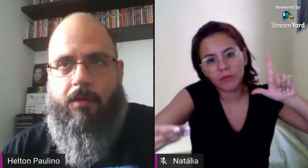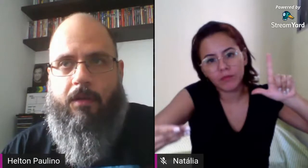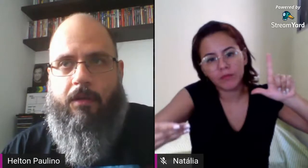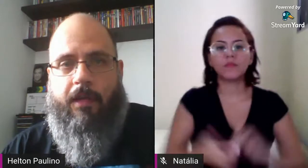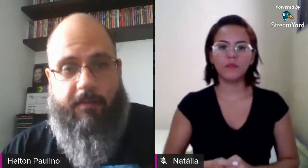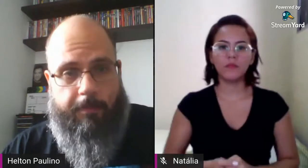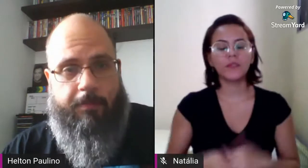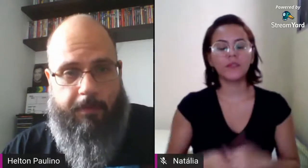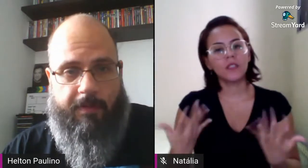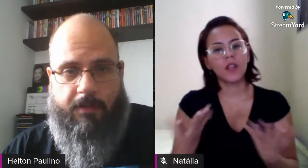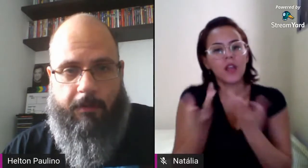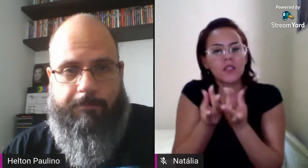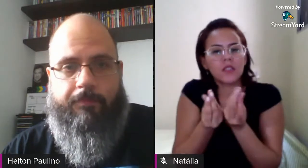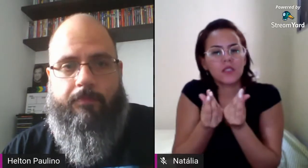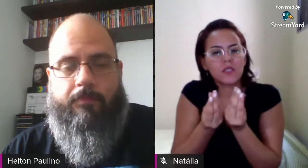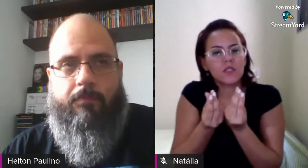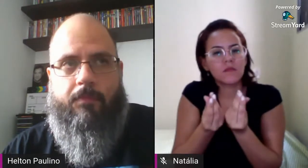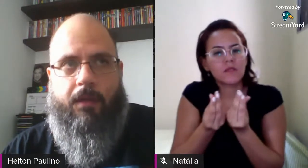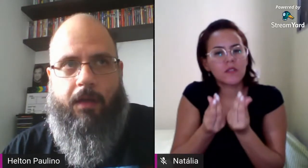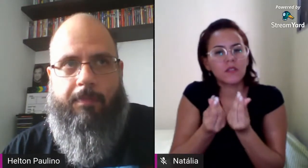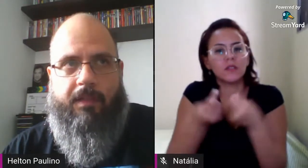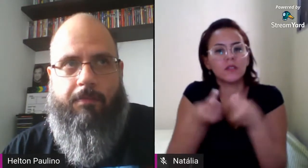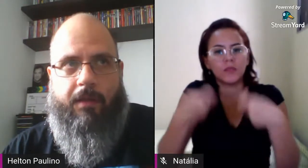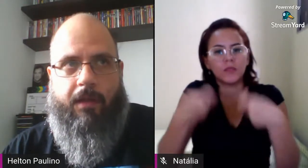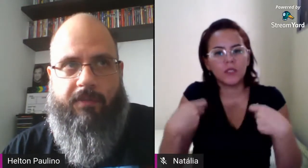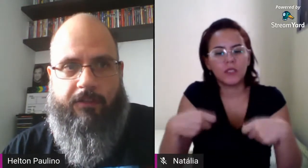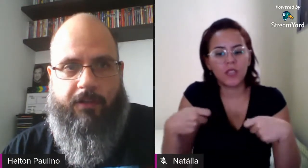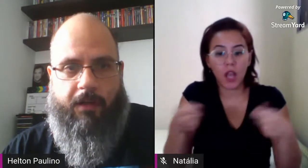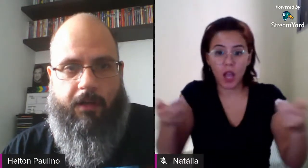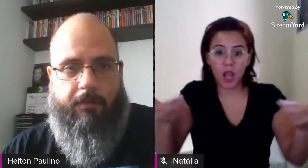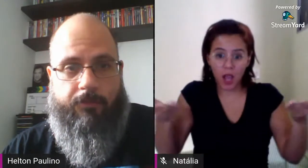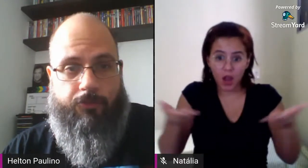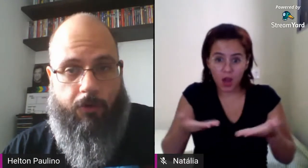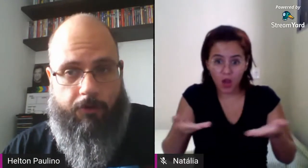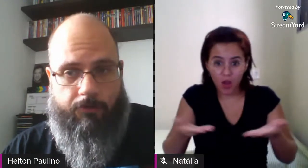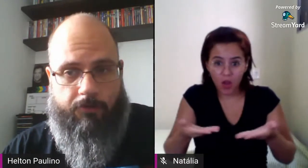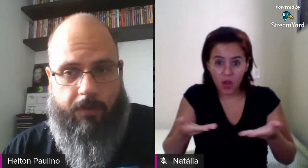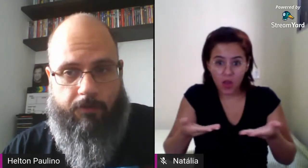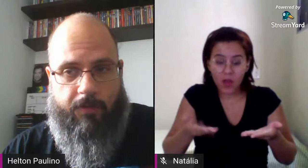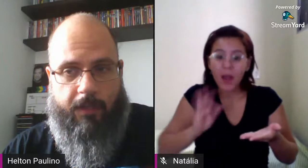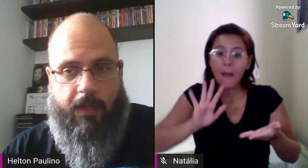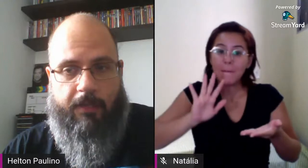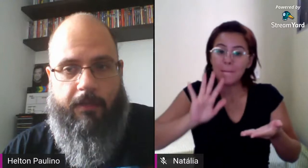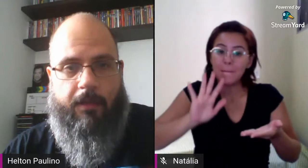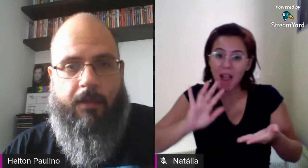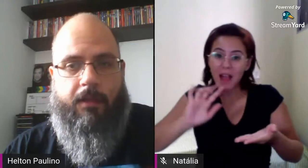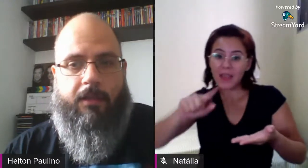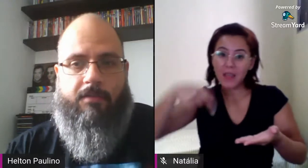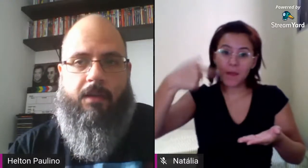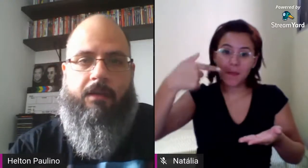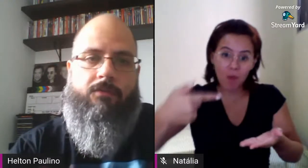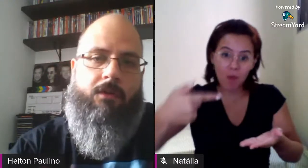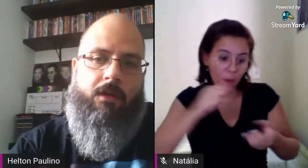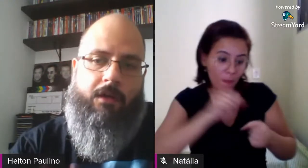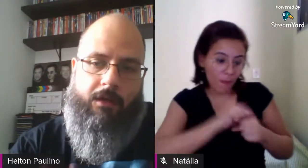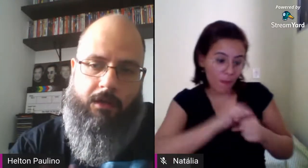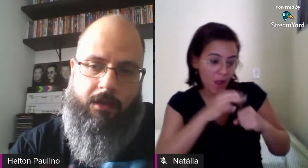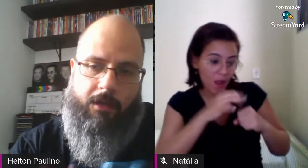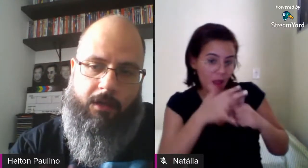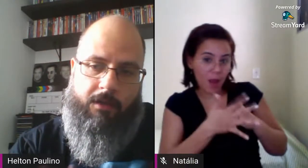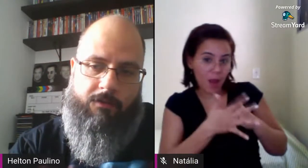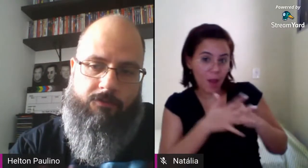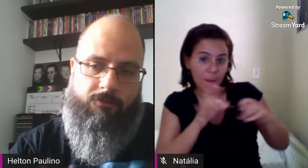depois que essa pandemia passar. A pandemia ela vai deixar destroços na sociedade, tá certo?